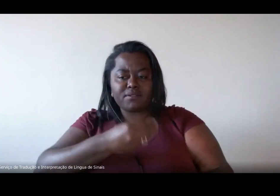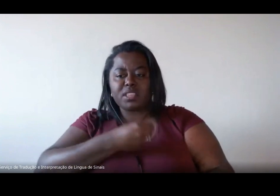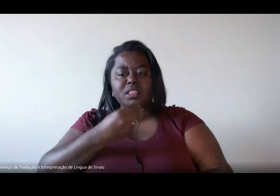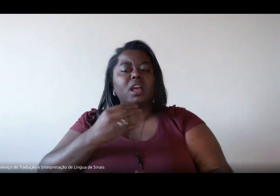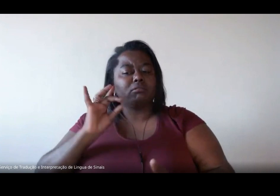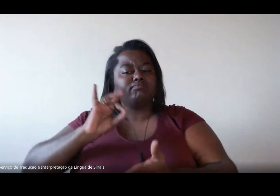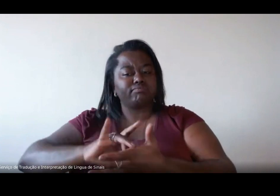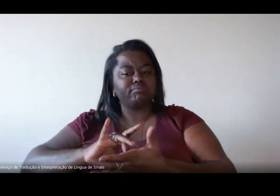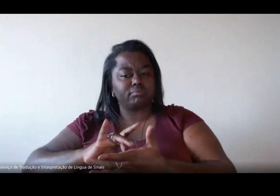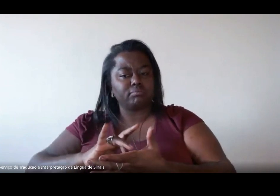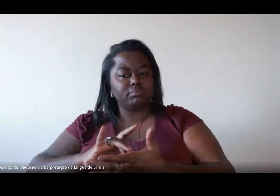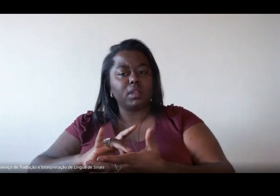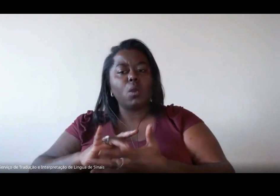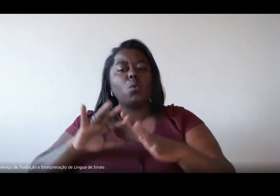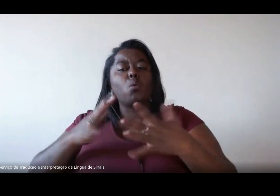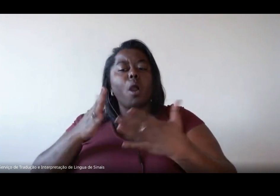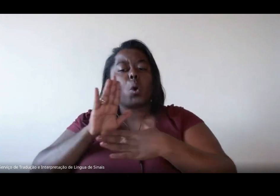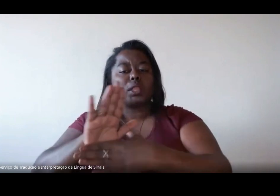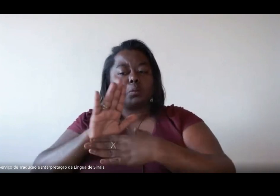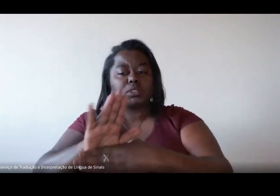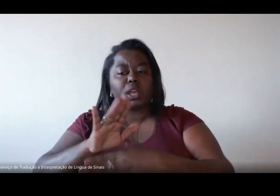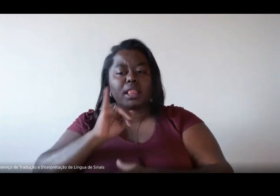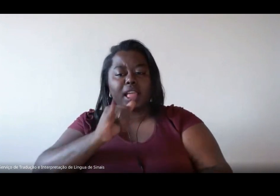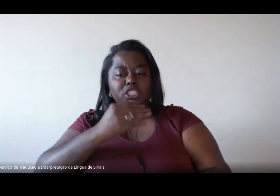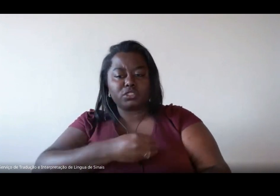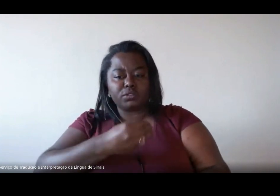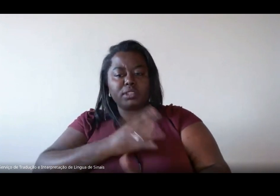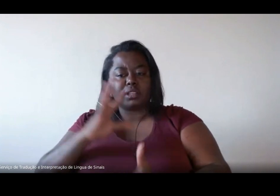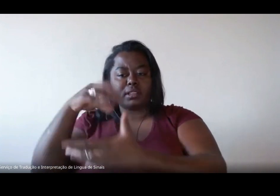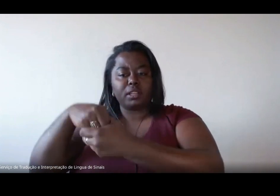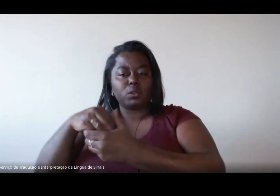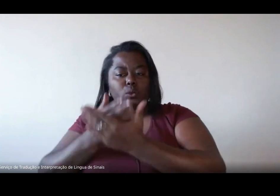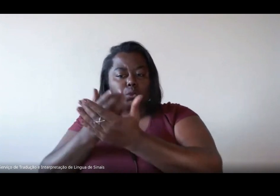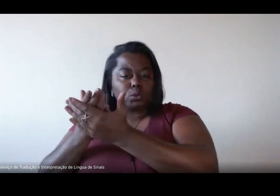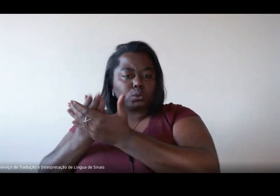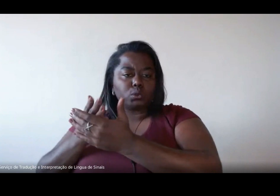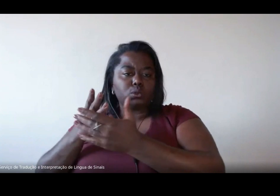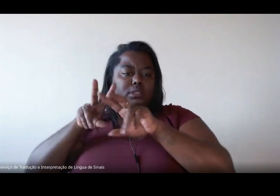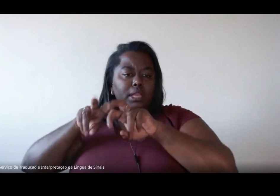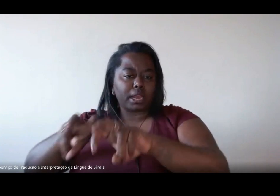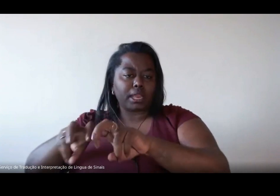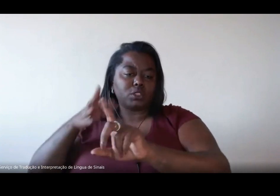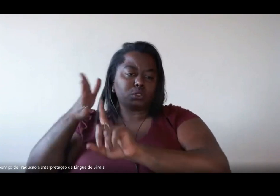é. Quais as contribuições da narrativa de vida no estudo da análise do discurso?